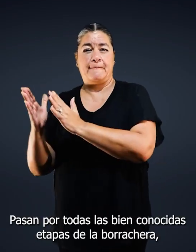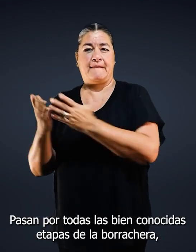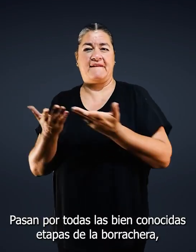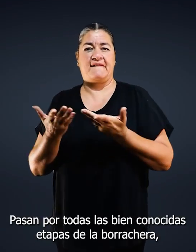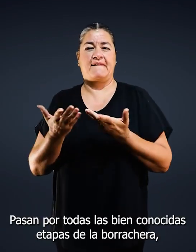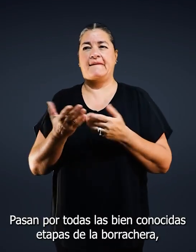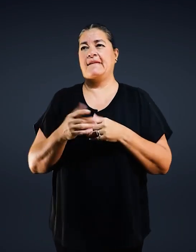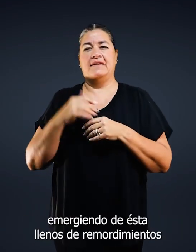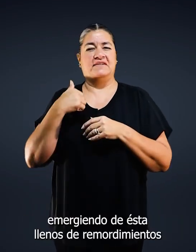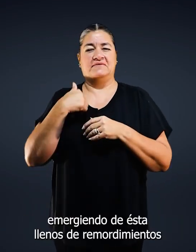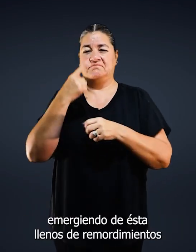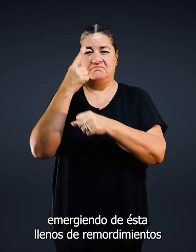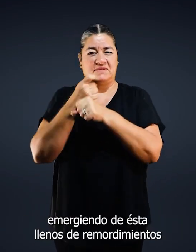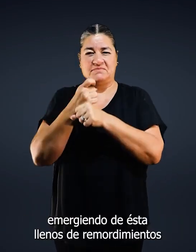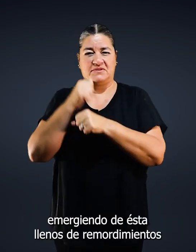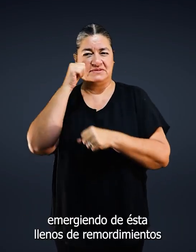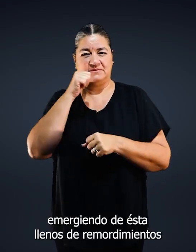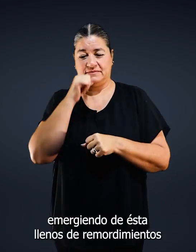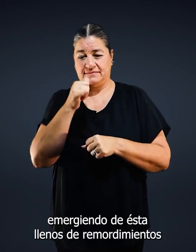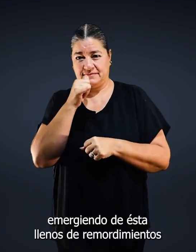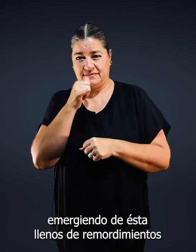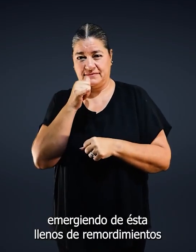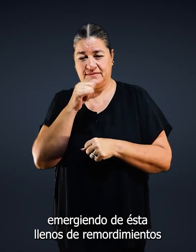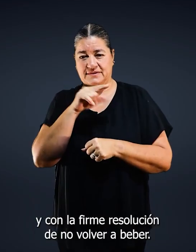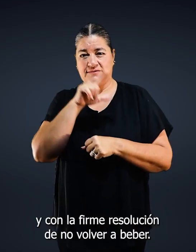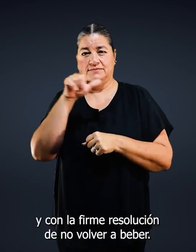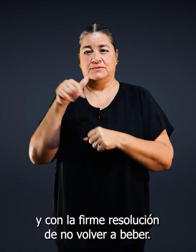de la borrachera, emergiendo de esta llenos de remordimientos y con la firme